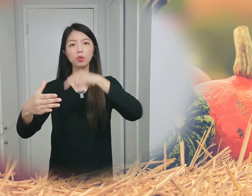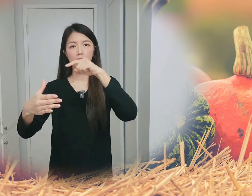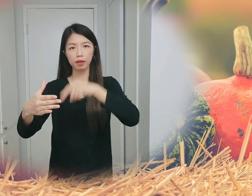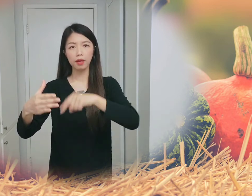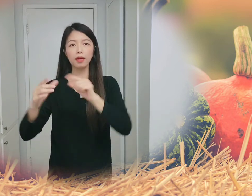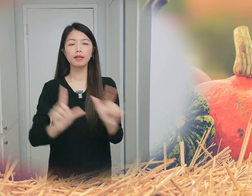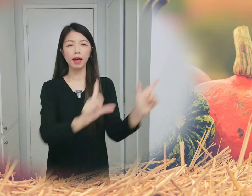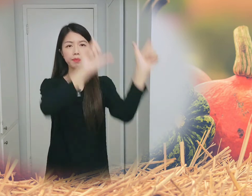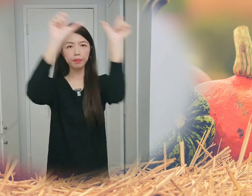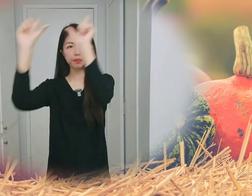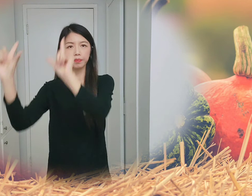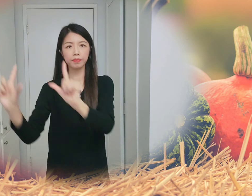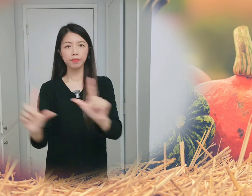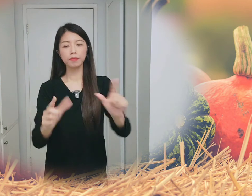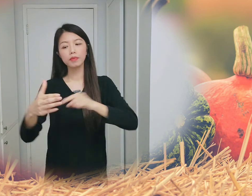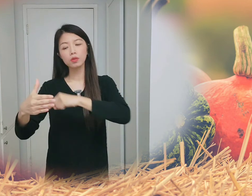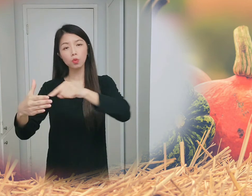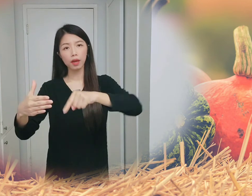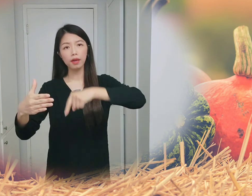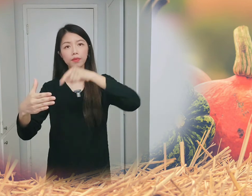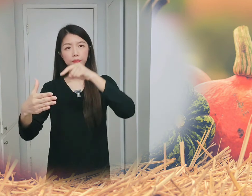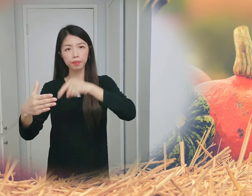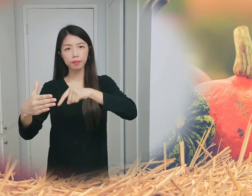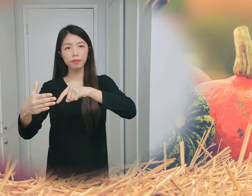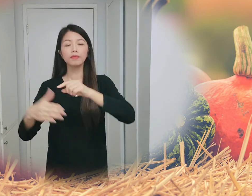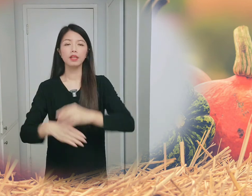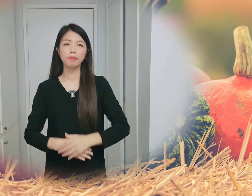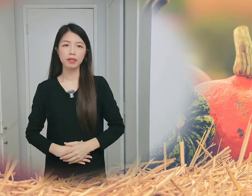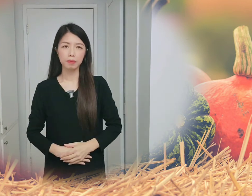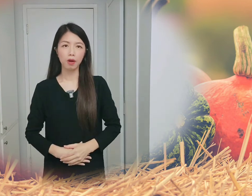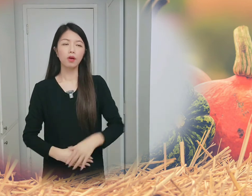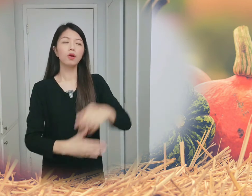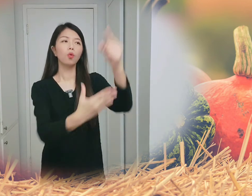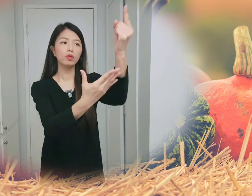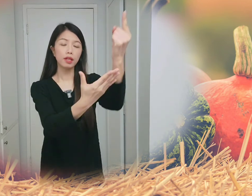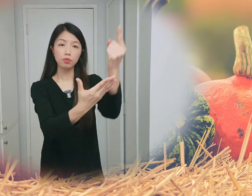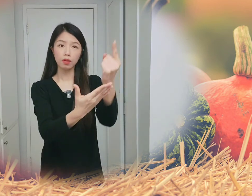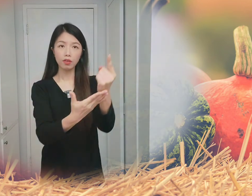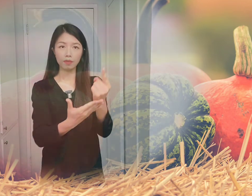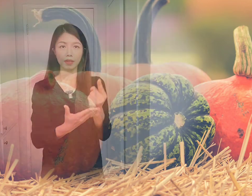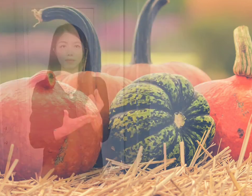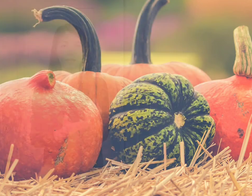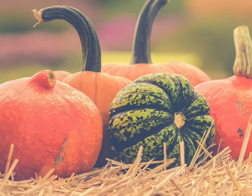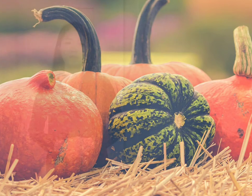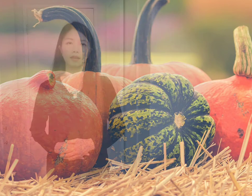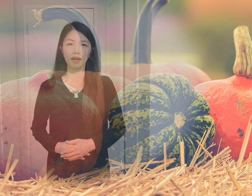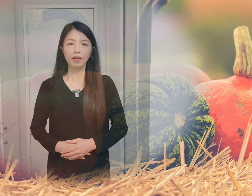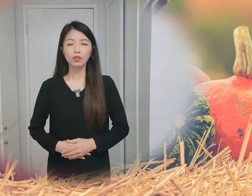삶 속에, 삶 속에 임하시며 오시다 수어를 해주시면